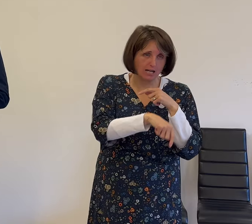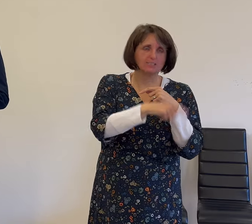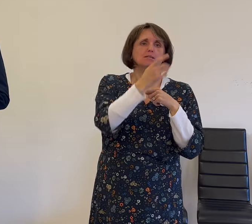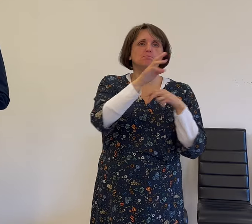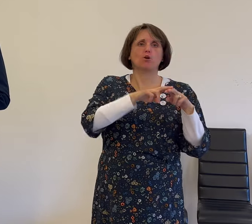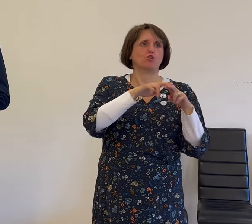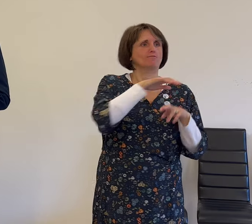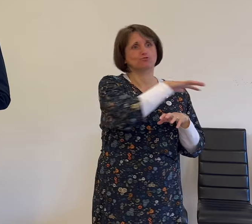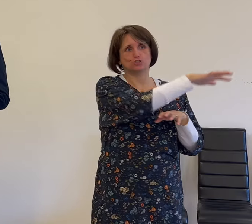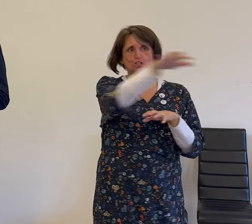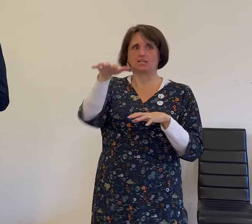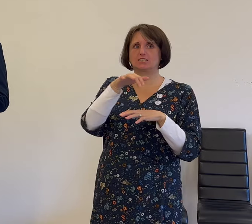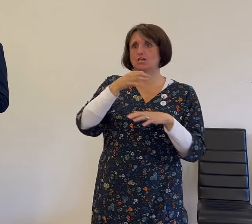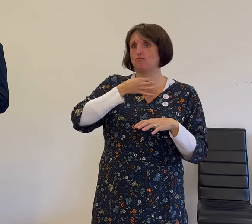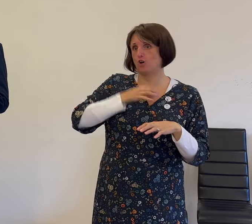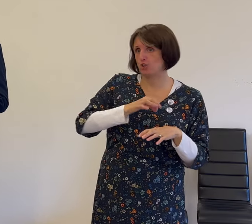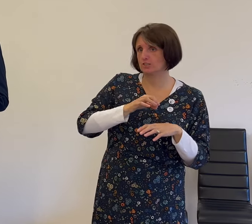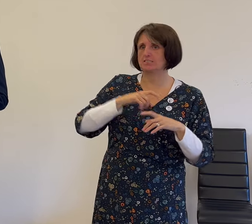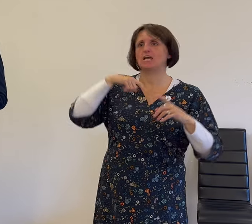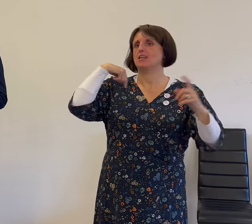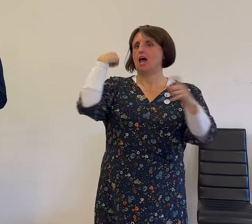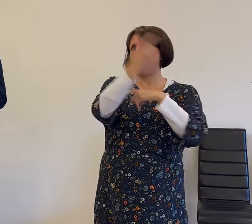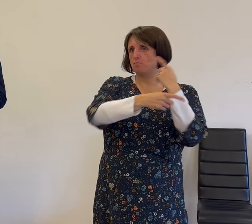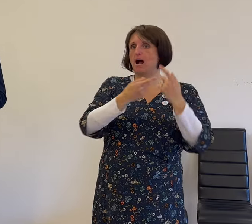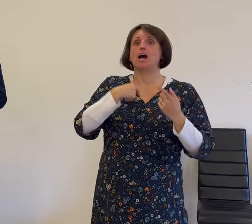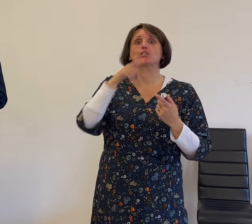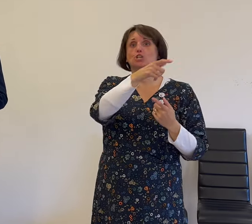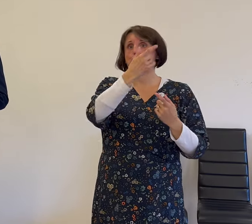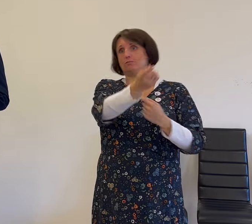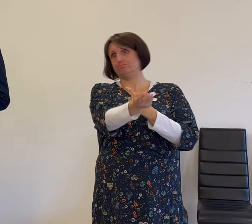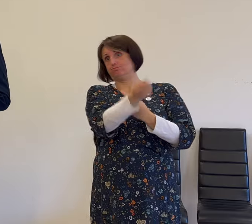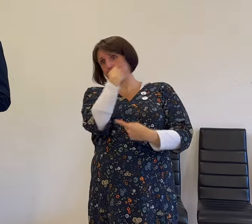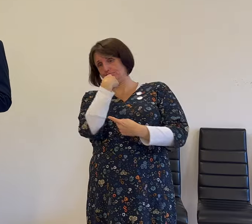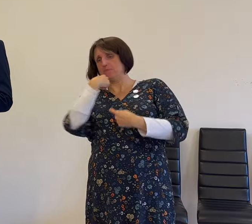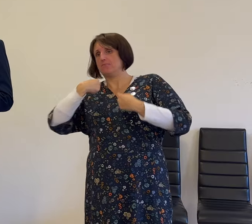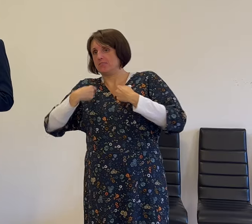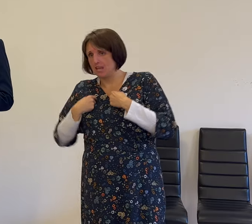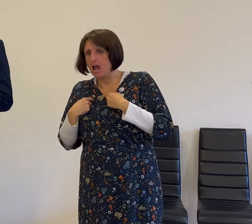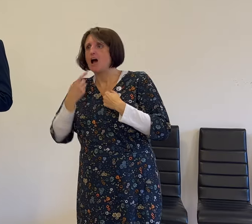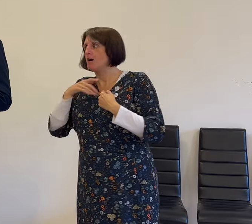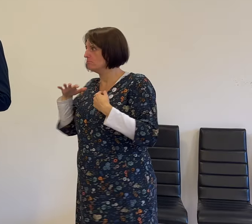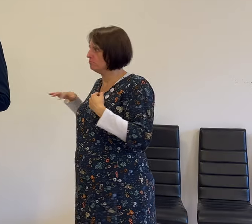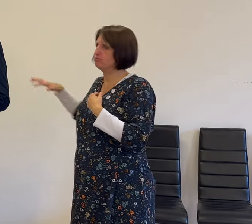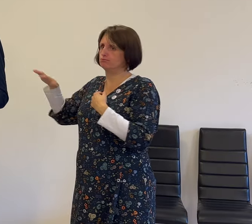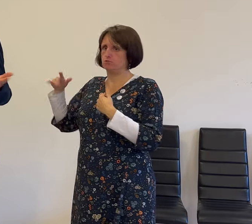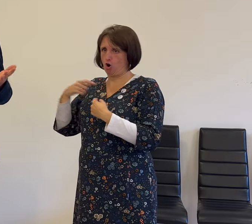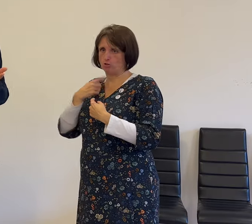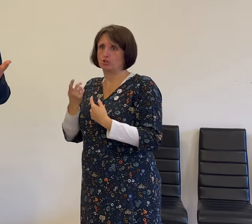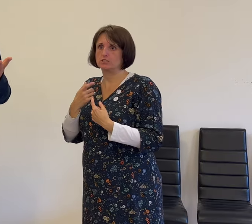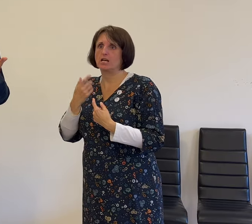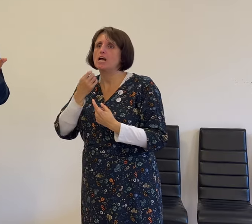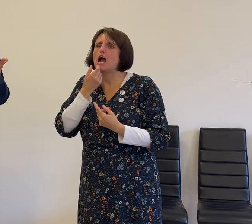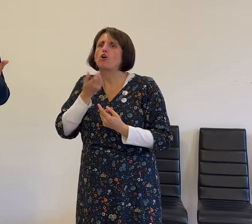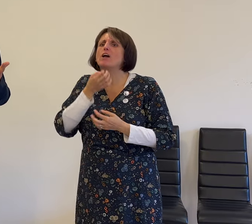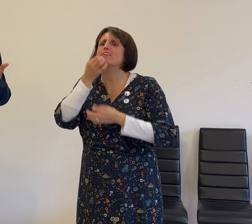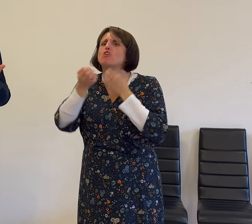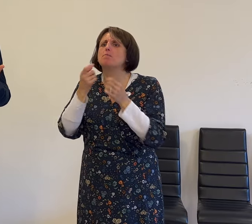národa. Moji mi věří, mluvím za celý národ, když mě porazíte, budeme vaši